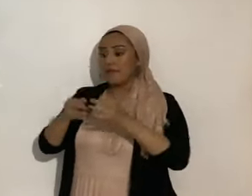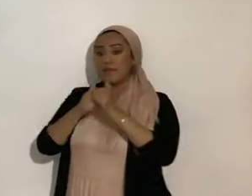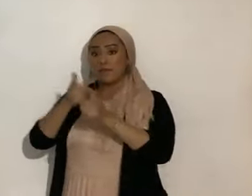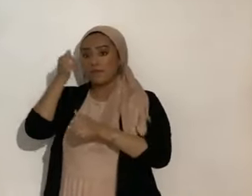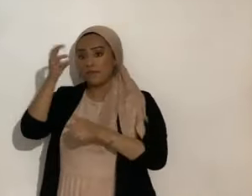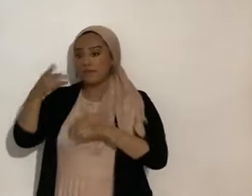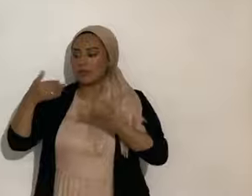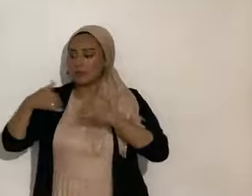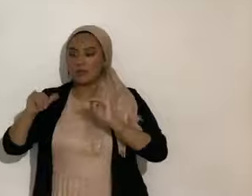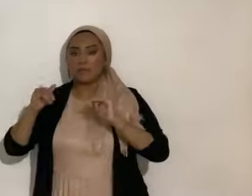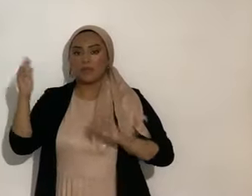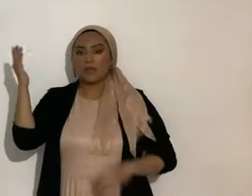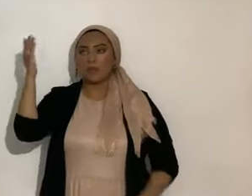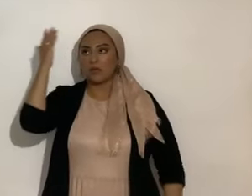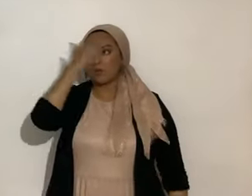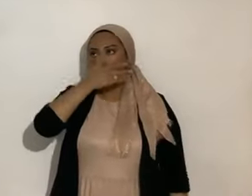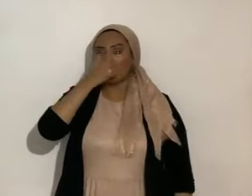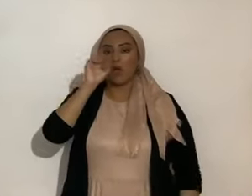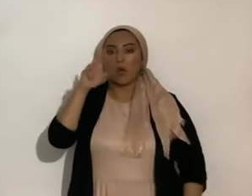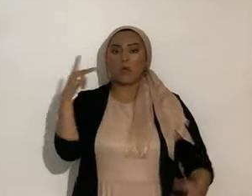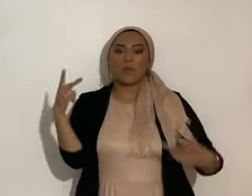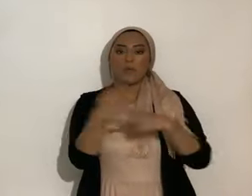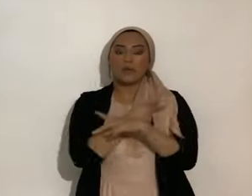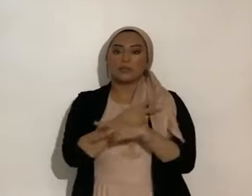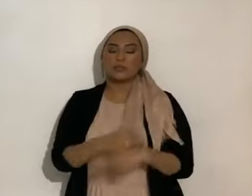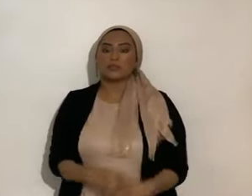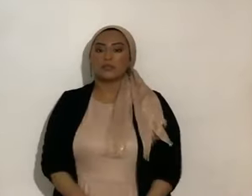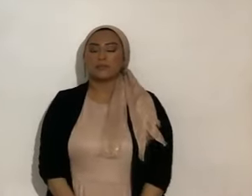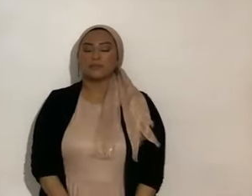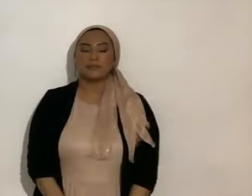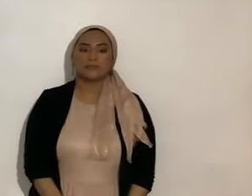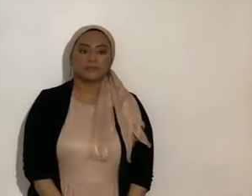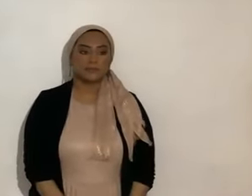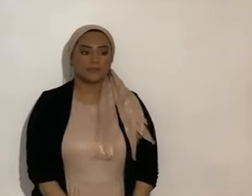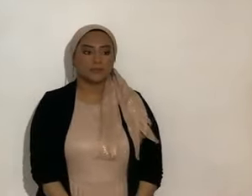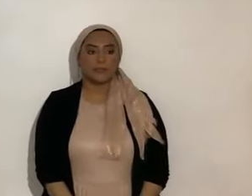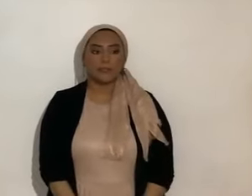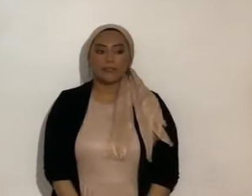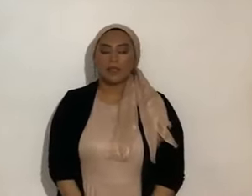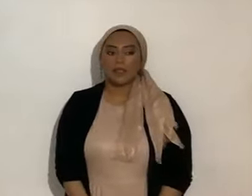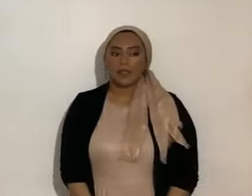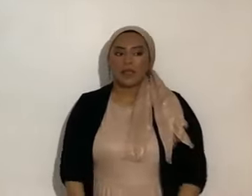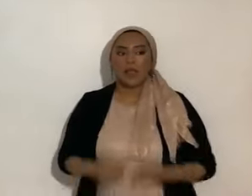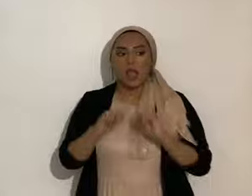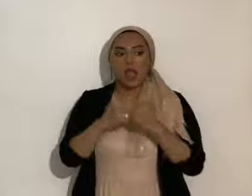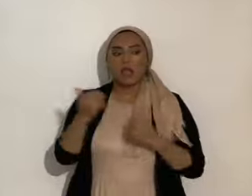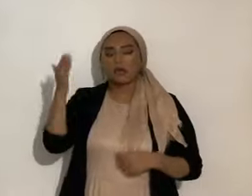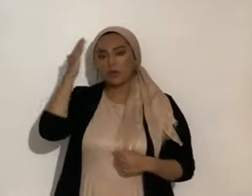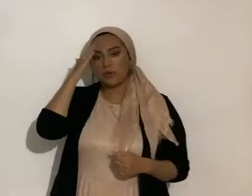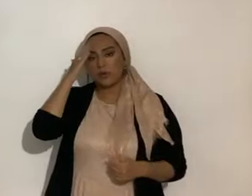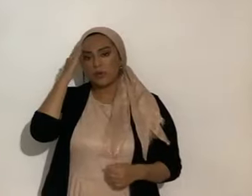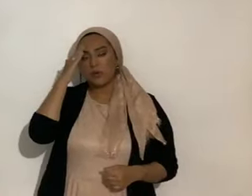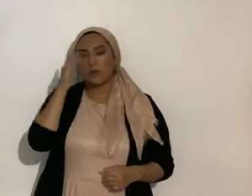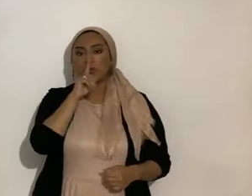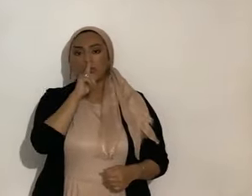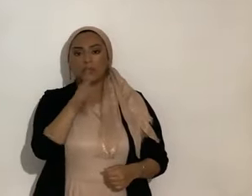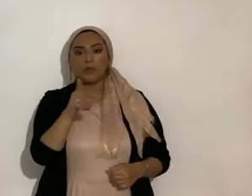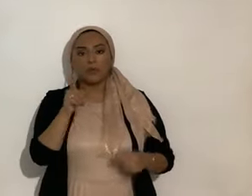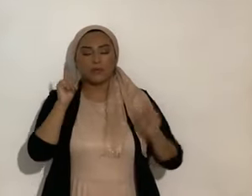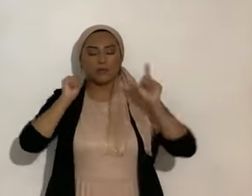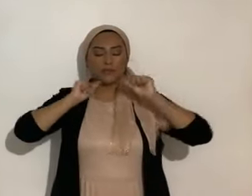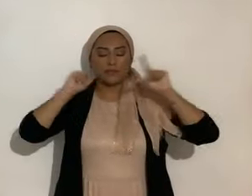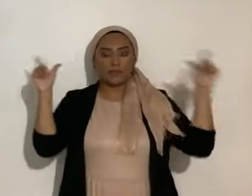a seguir igual de ciego, o peor más bien. Entonces, ¿cómo conocer entonces la verdad?